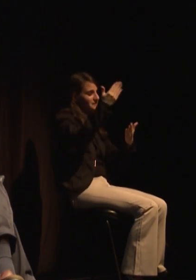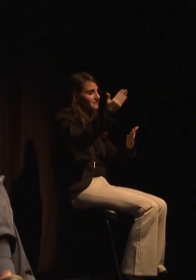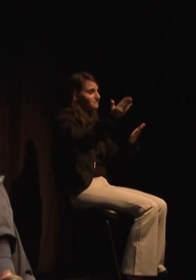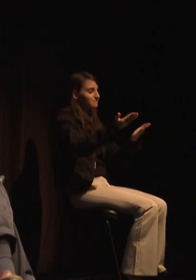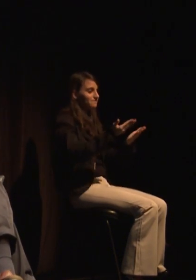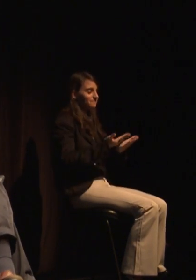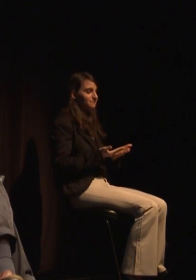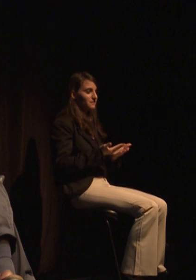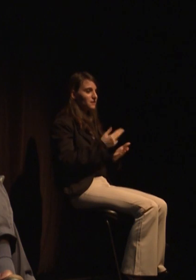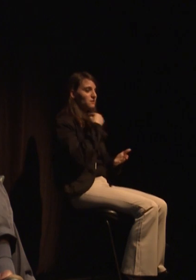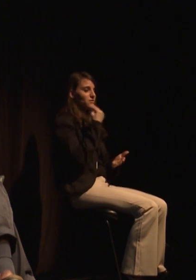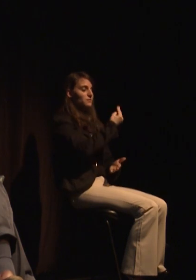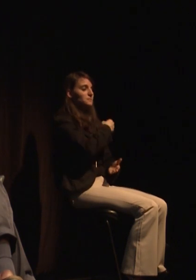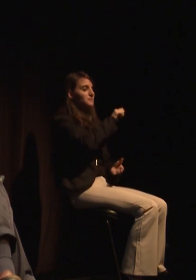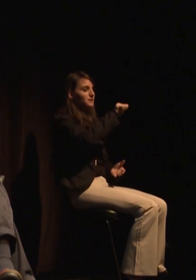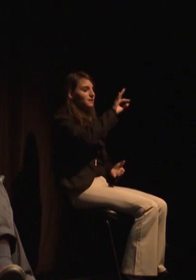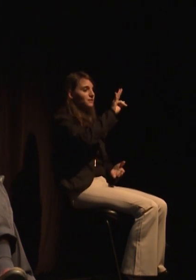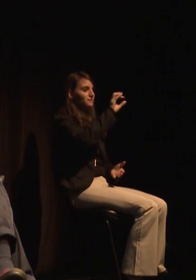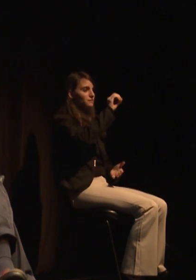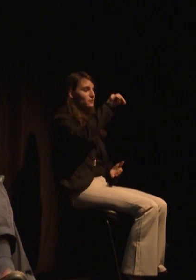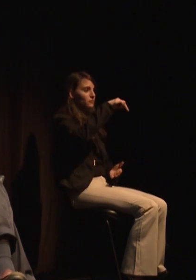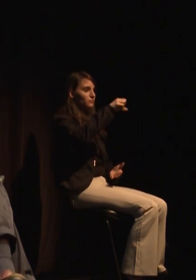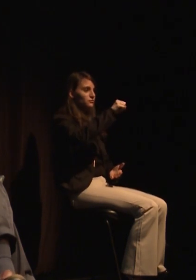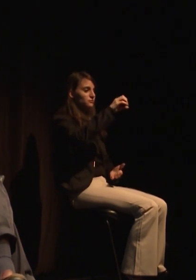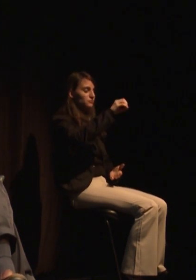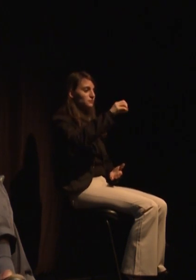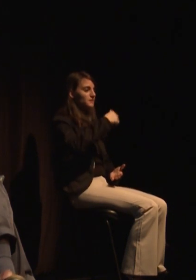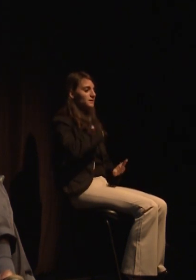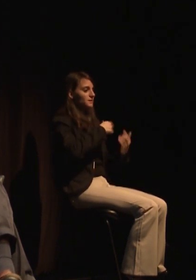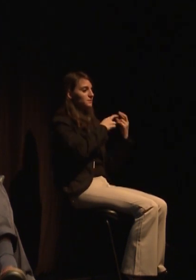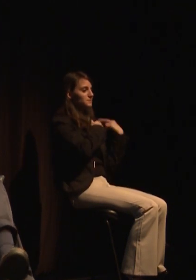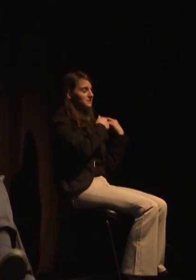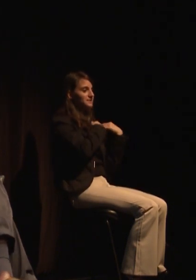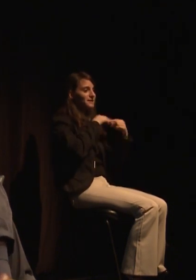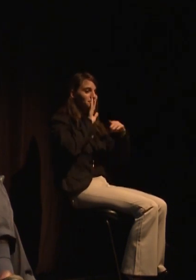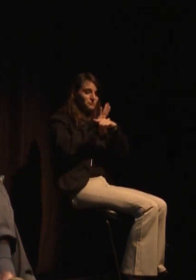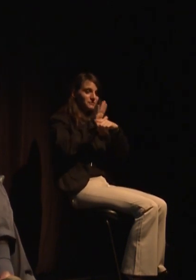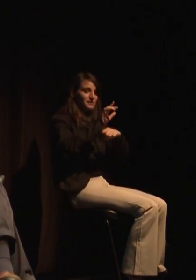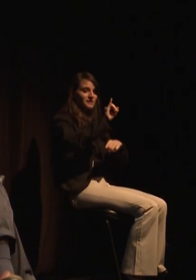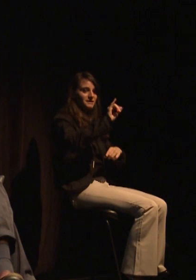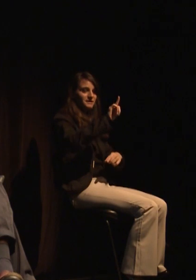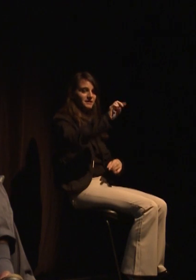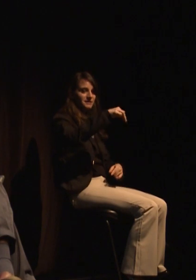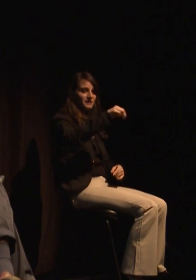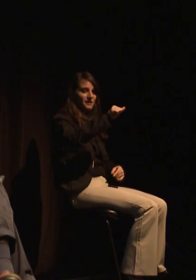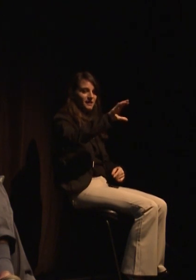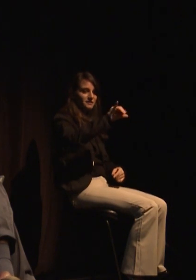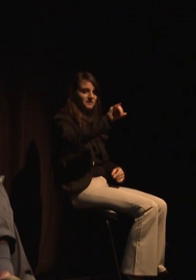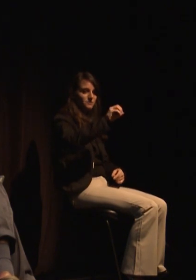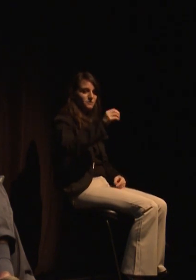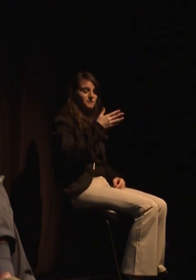todos. Meu nome é Afonso Borges e eu sou o carregador de mala do Inácio Loyola Brandão já há uns 40